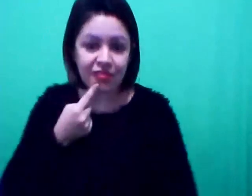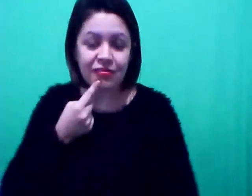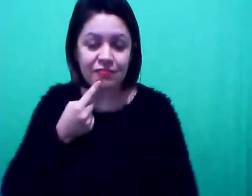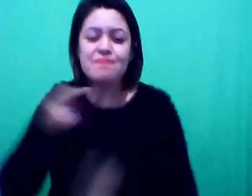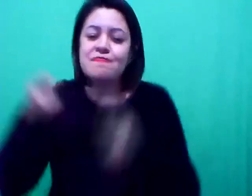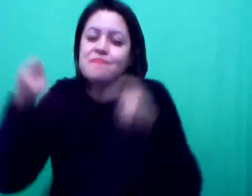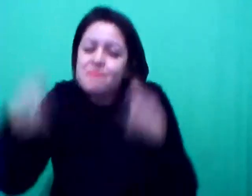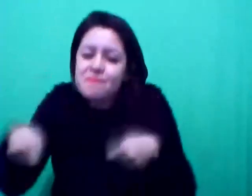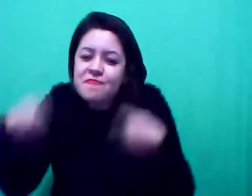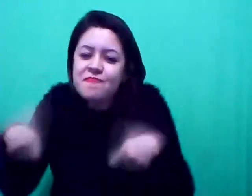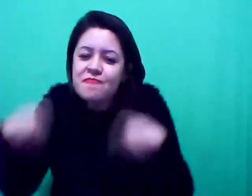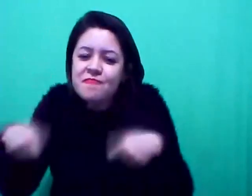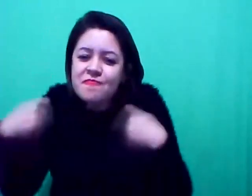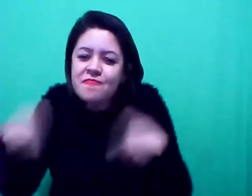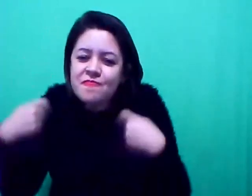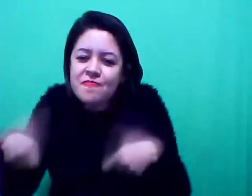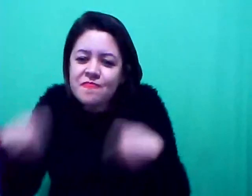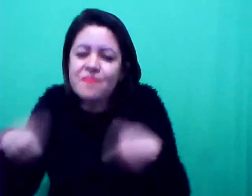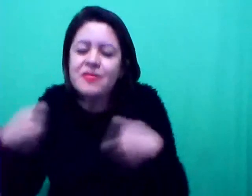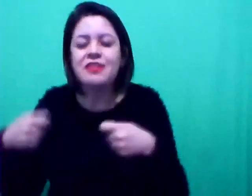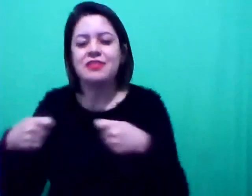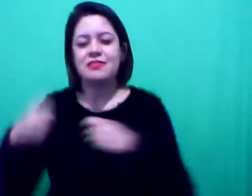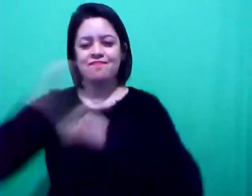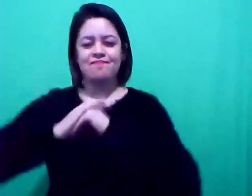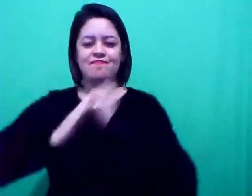Porque o ensino com a pessoa surda, ela precisa